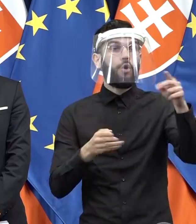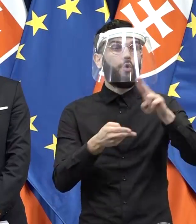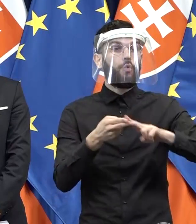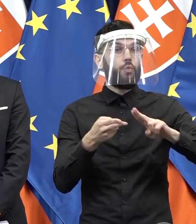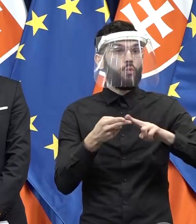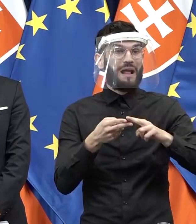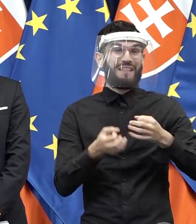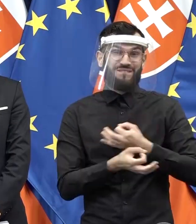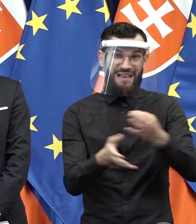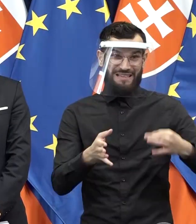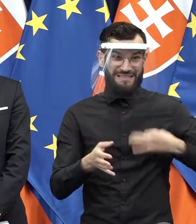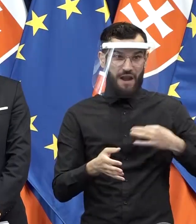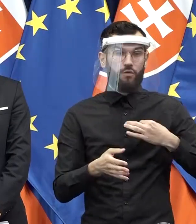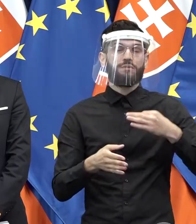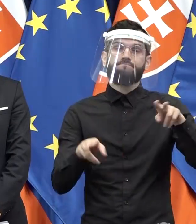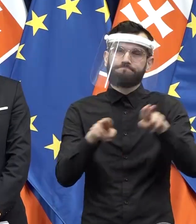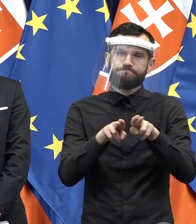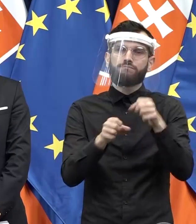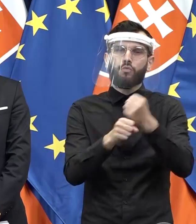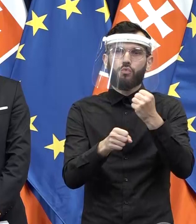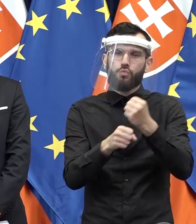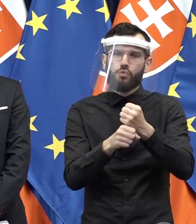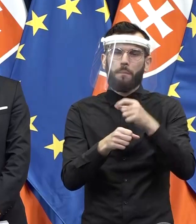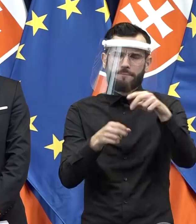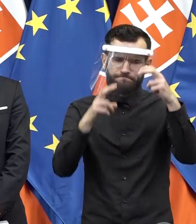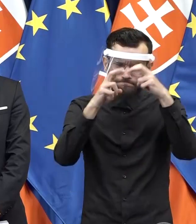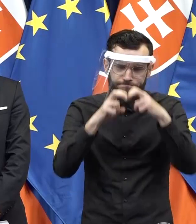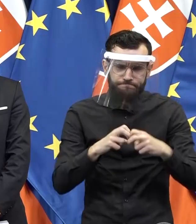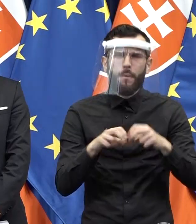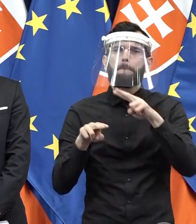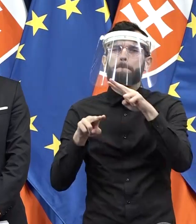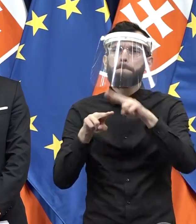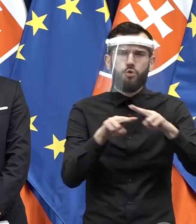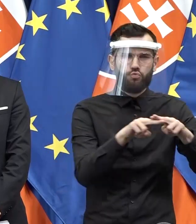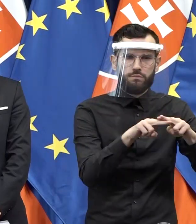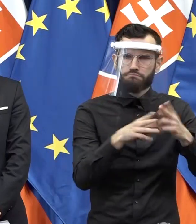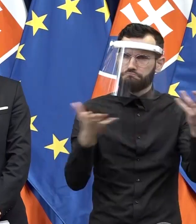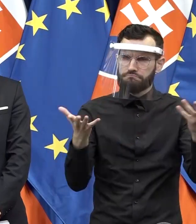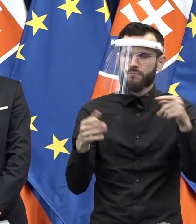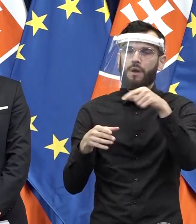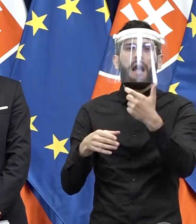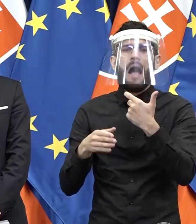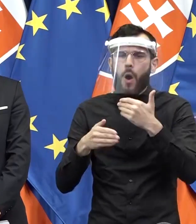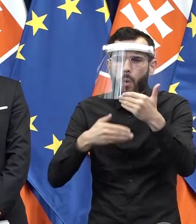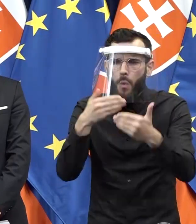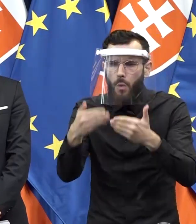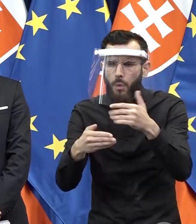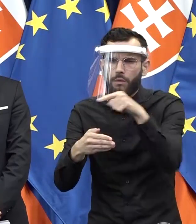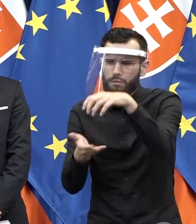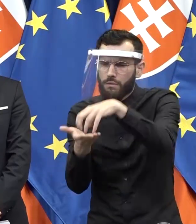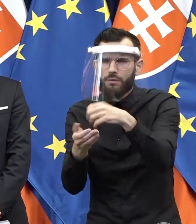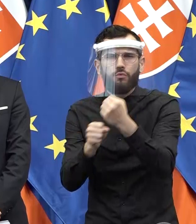potom vydá k tomu, teda dôsledný alebo podrobný postup, akým spôsobom majú postupovať tieto zariadenia.